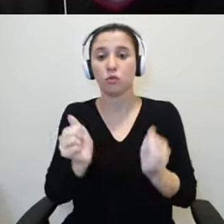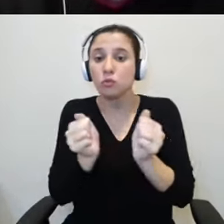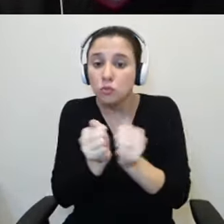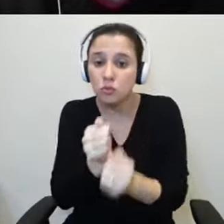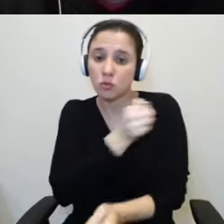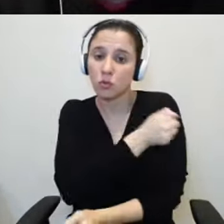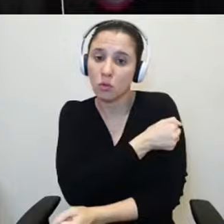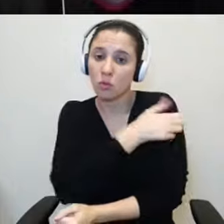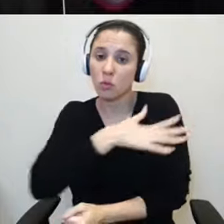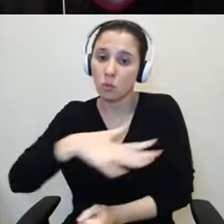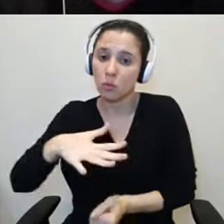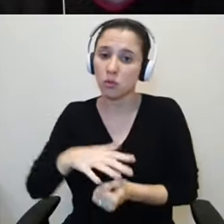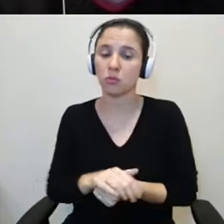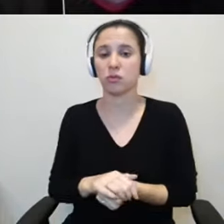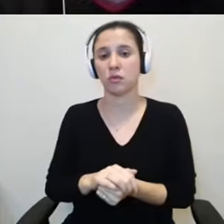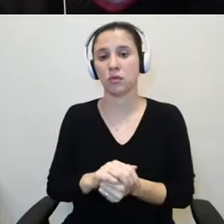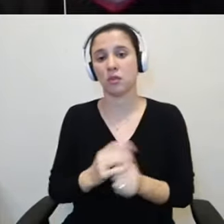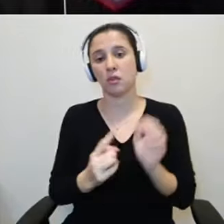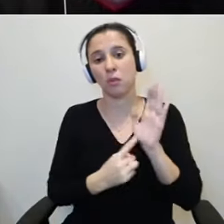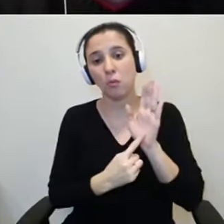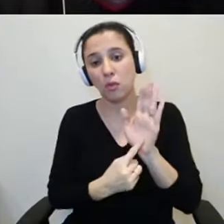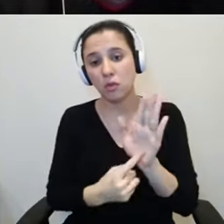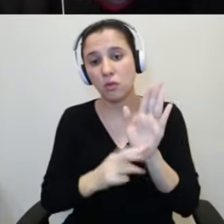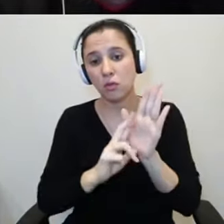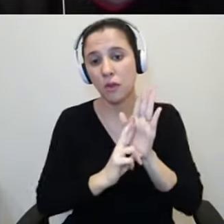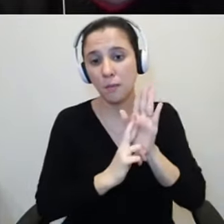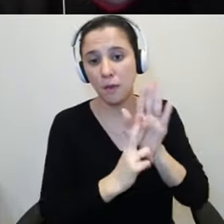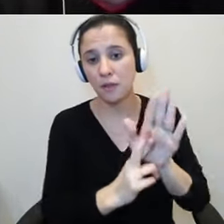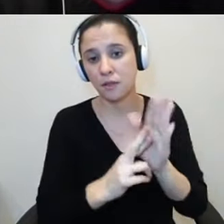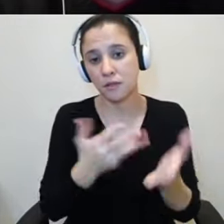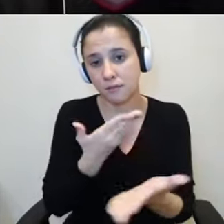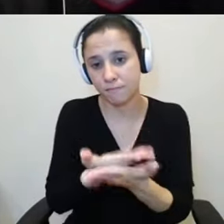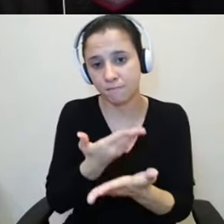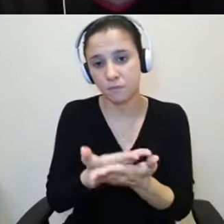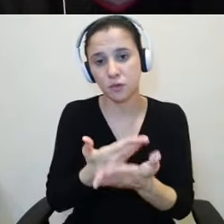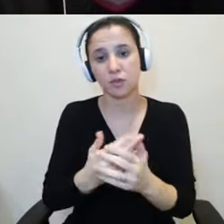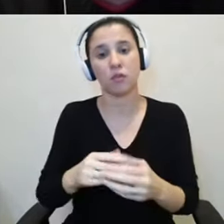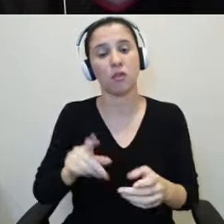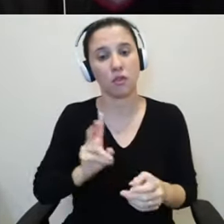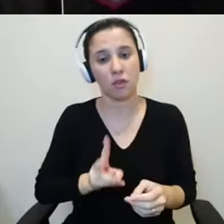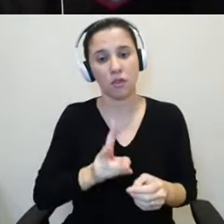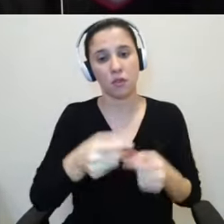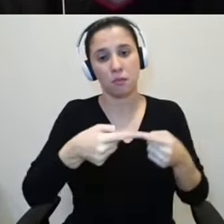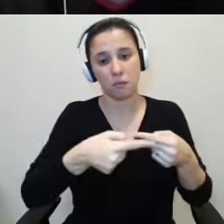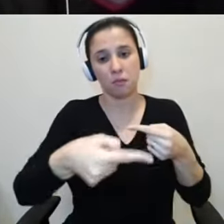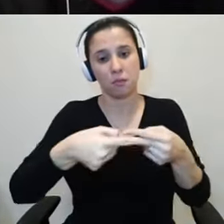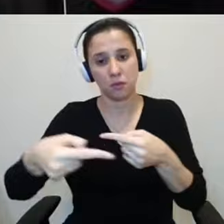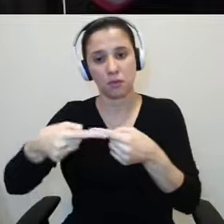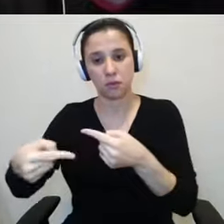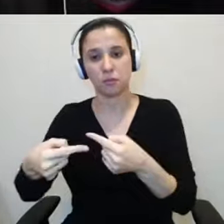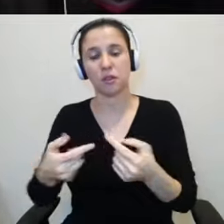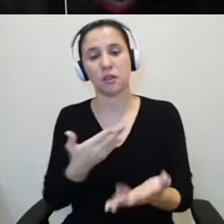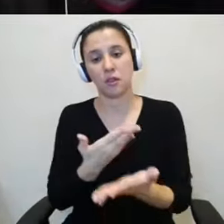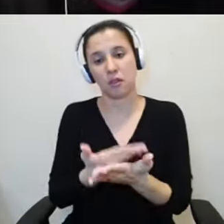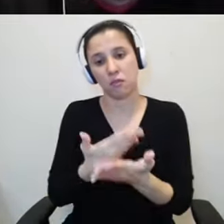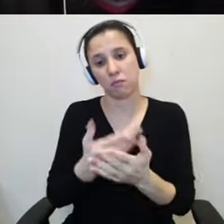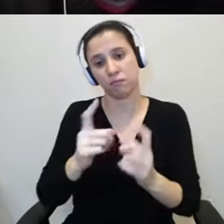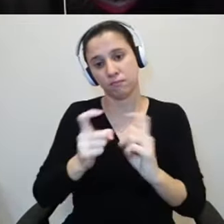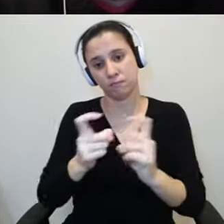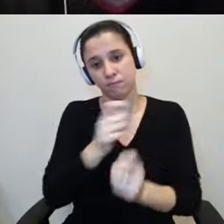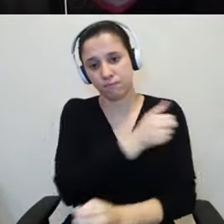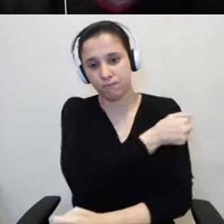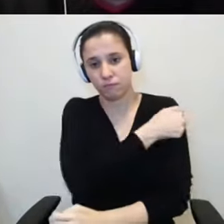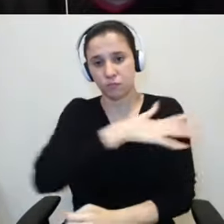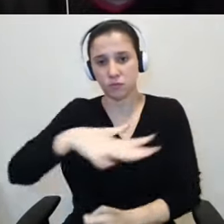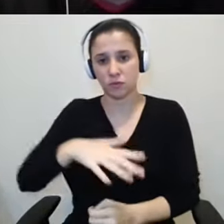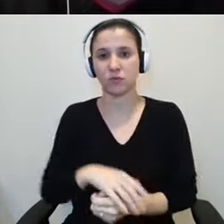gente está buscando se reunir com eles. Então, não vai ser diferente, daqui para frente. Então, assim, eu vou tentar responder as perguntas